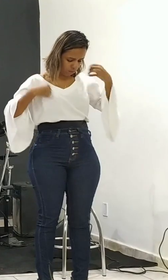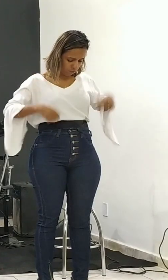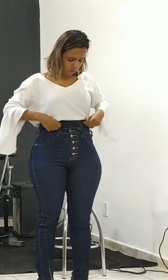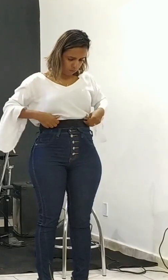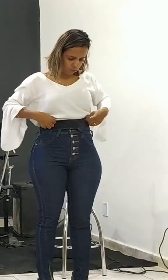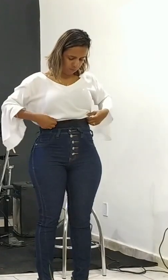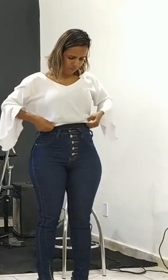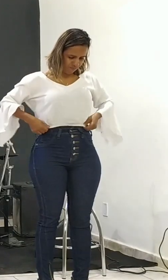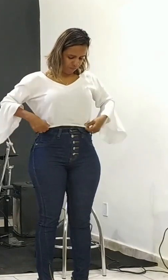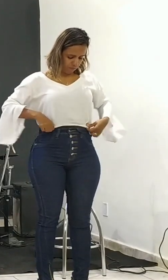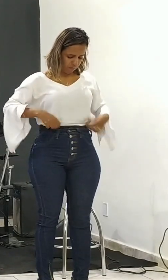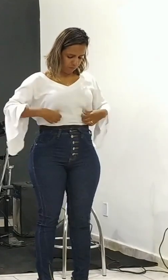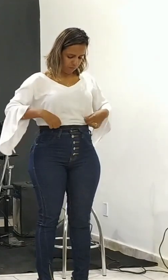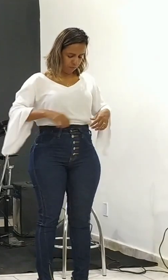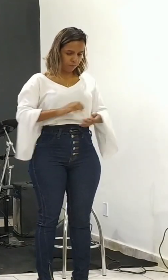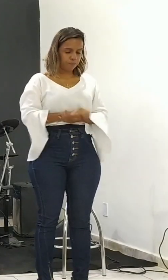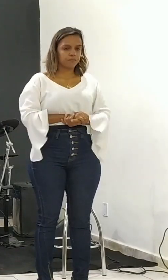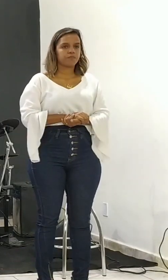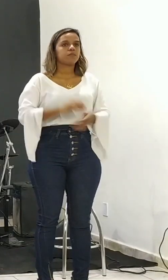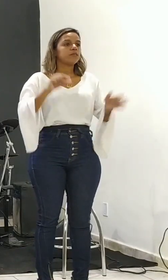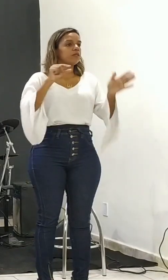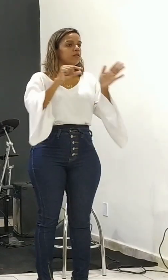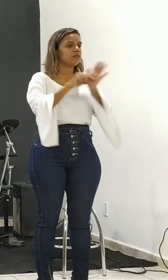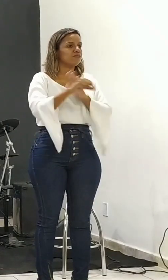Esse versículo é muito marcante na minha vida,